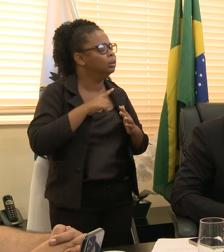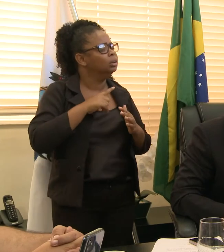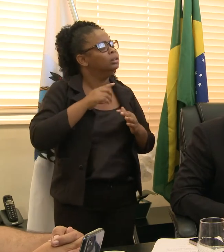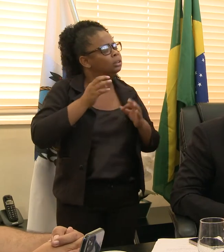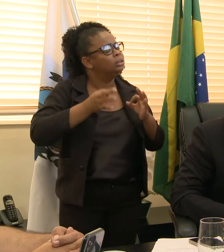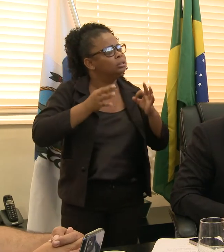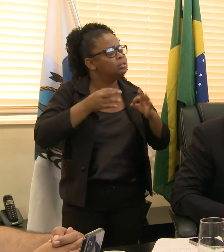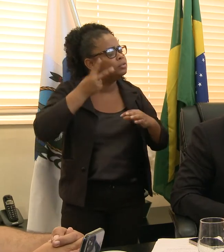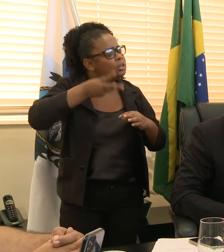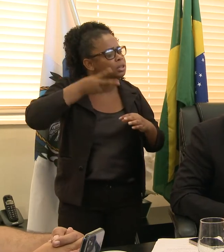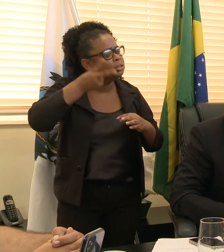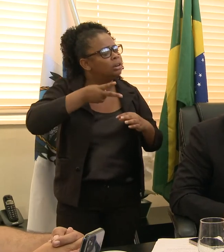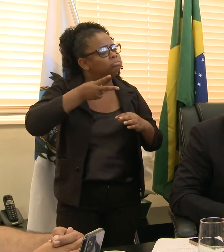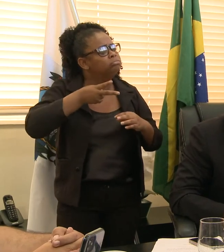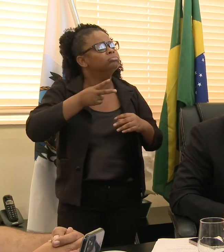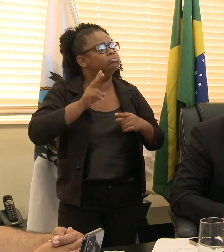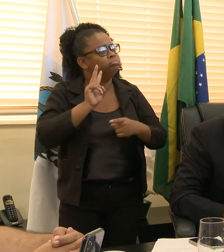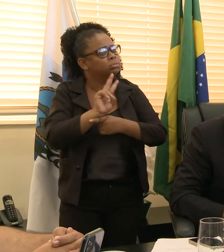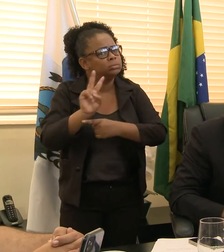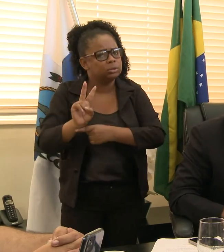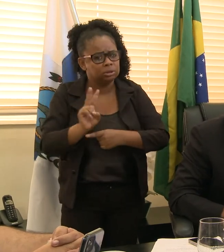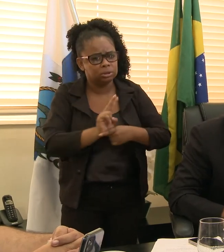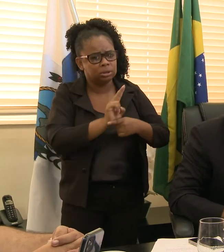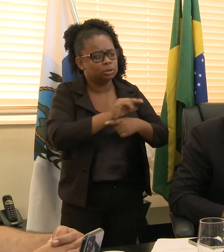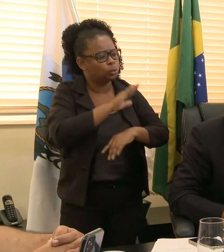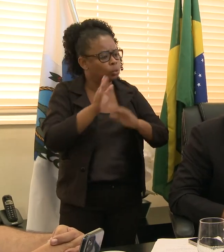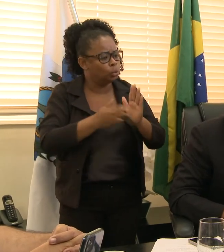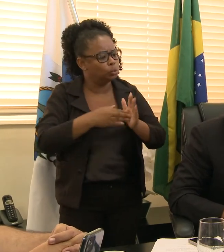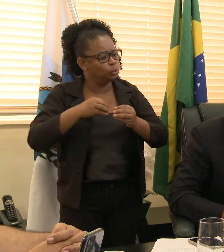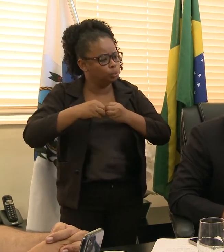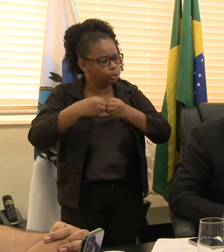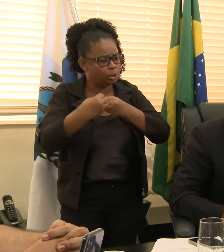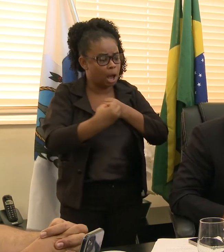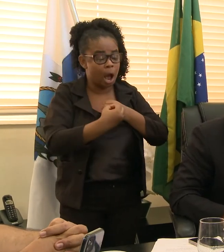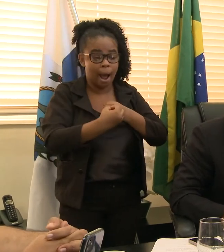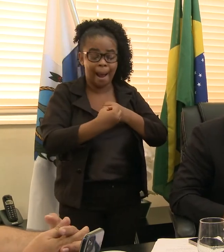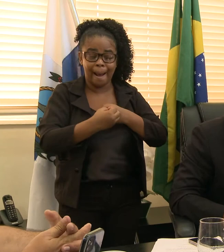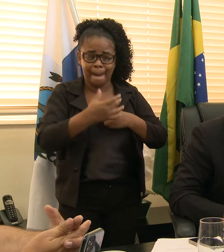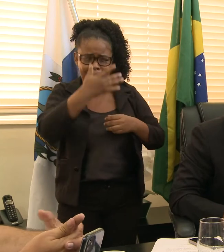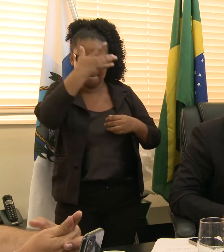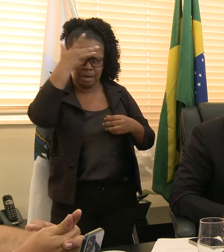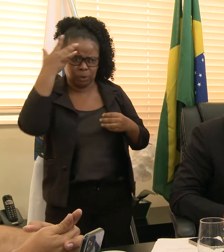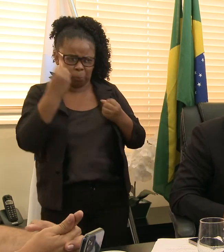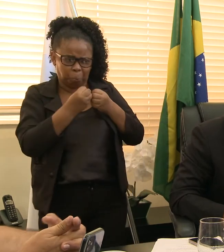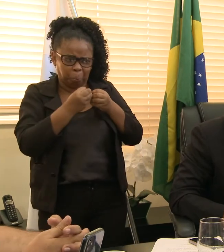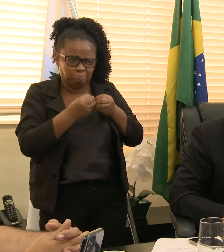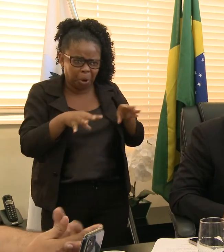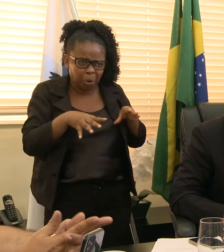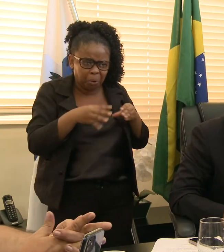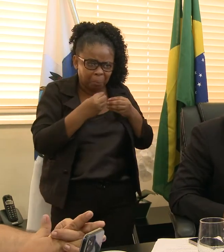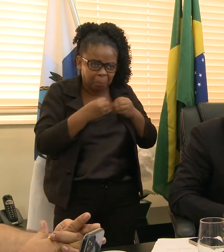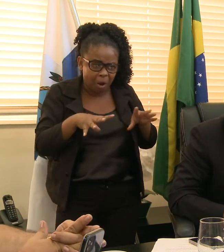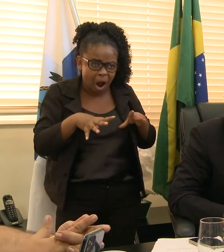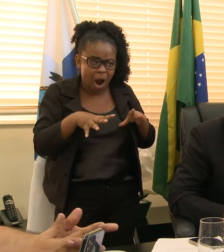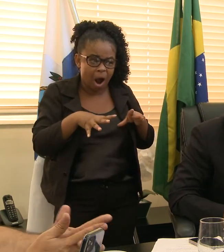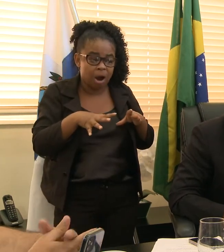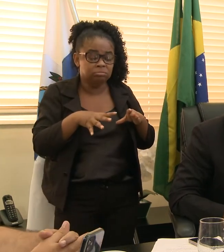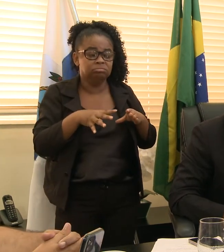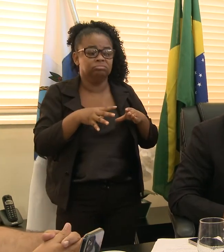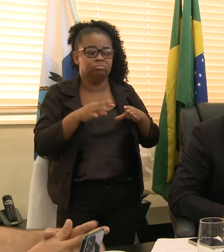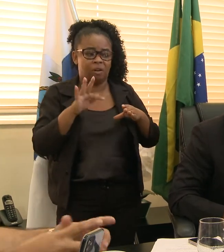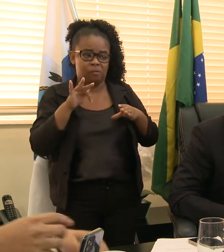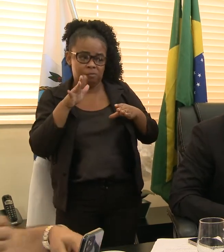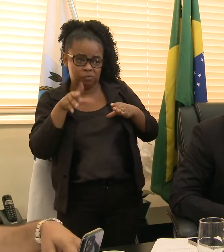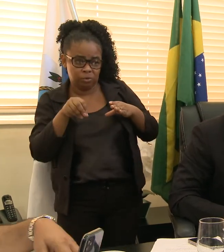para defendermos o nosso município. Todos aqueles que causavam danos aos corpos públicos